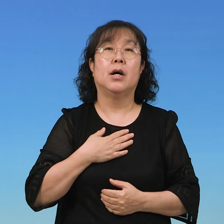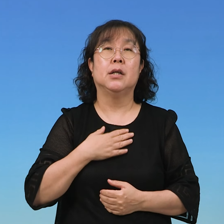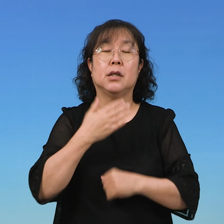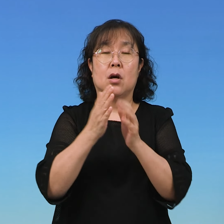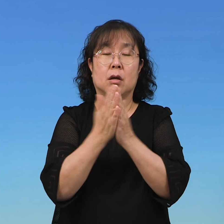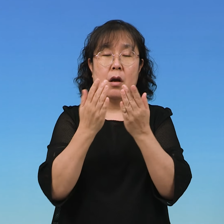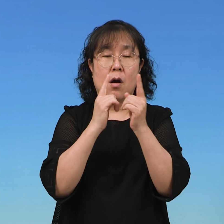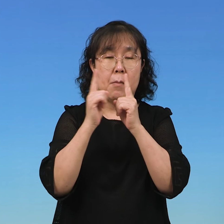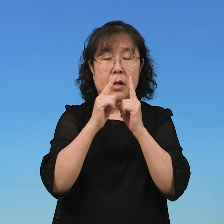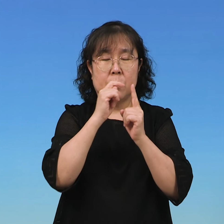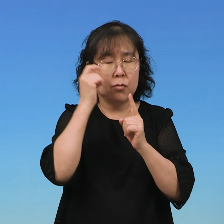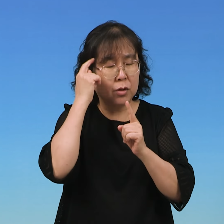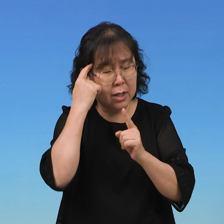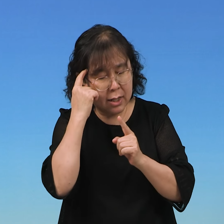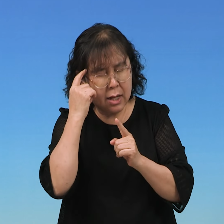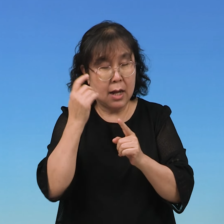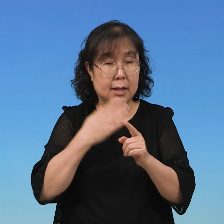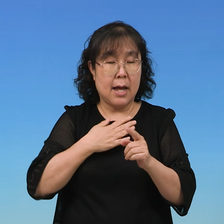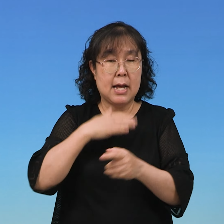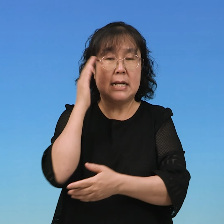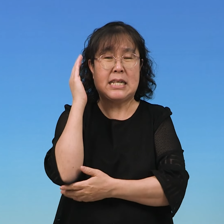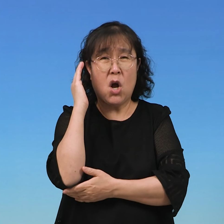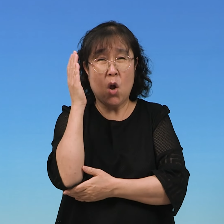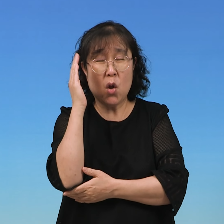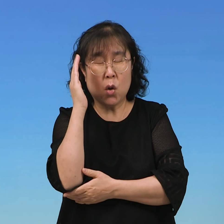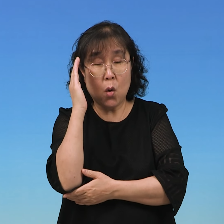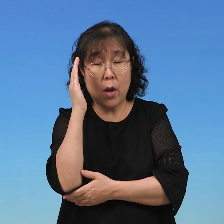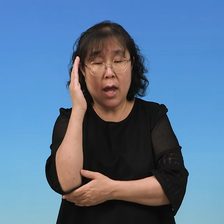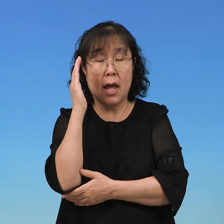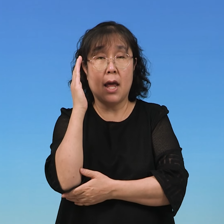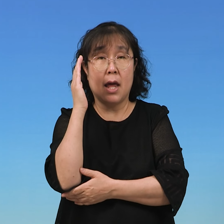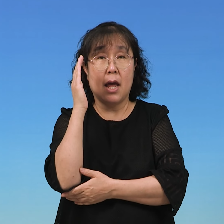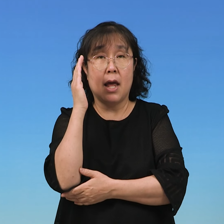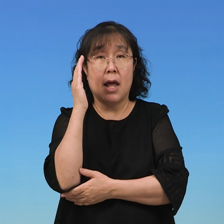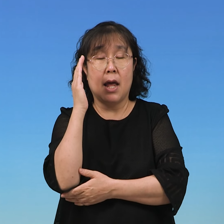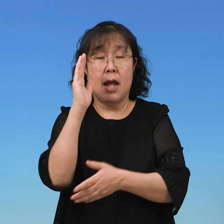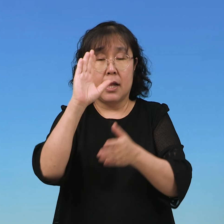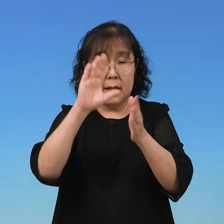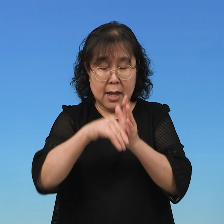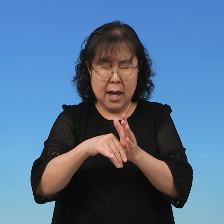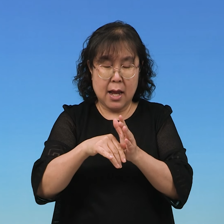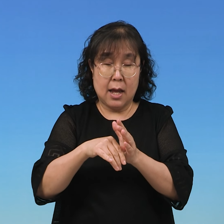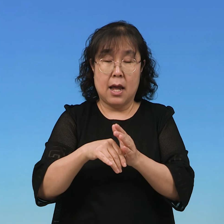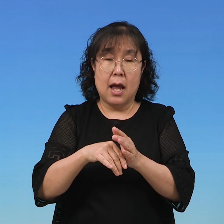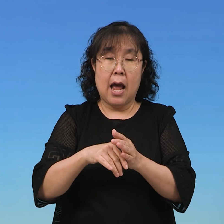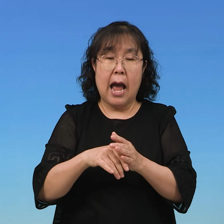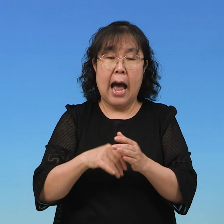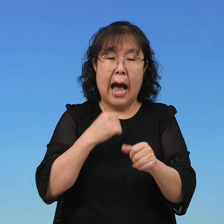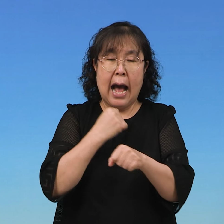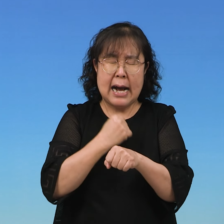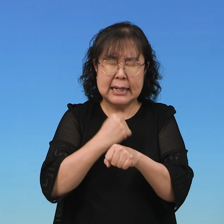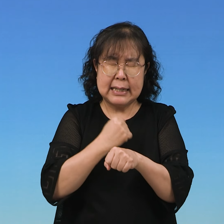저는 이 말씀을 묵상하면서 제 설교에 대하여 한 번도 제가 하나님께 다짐하면서 제가 약속을 드렸습니다. 하나님, 어떤